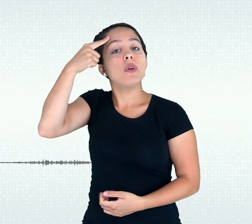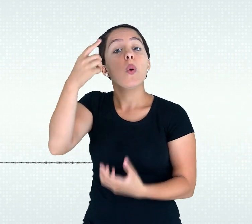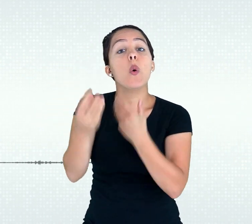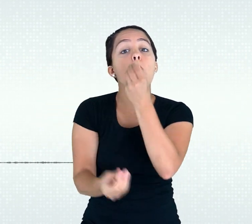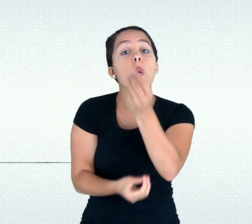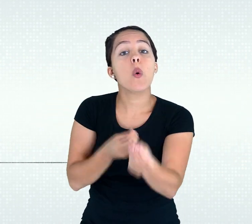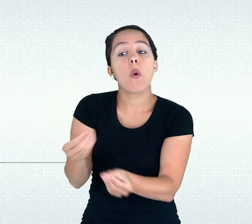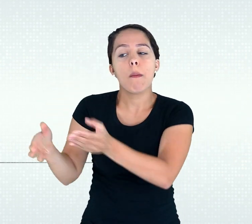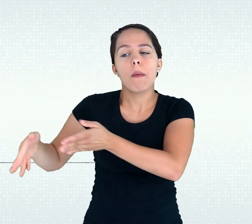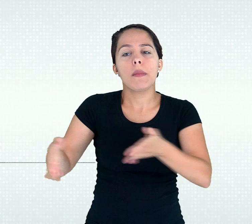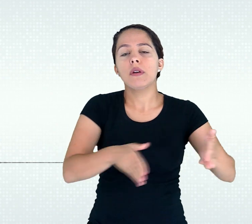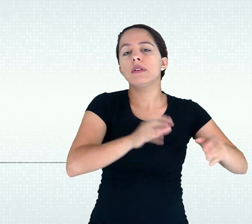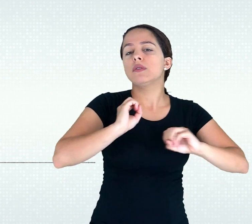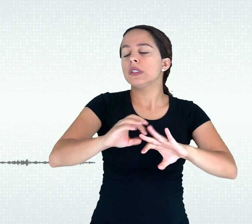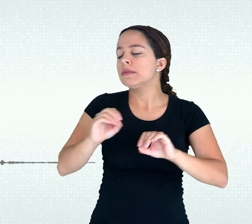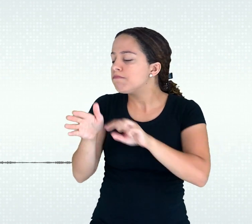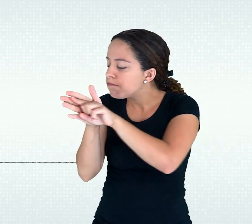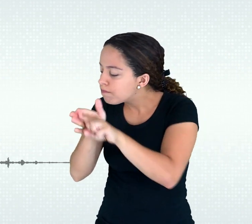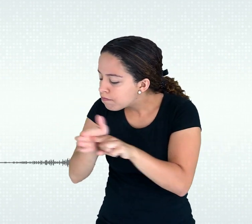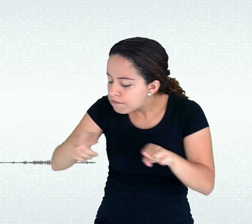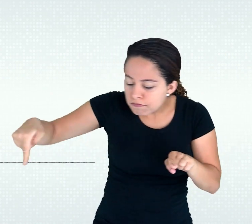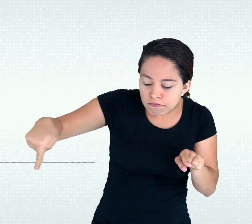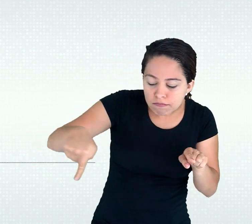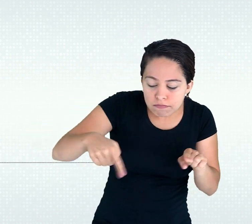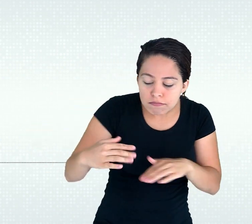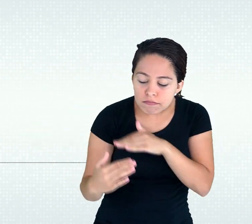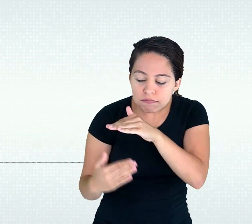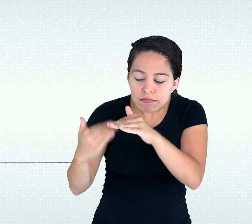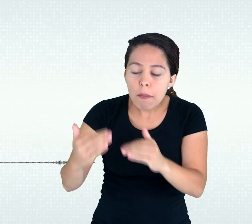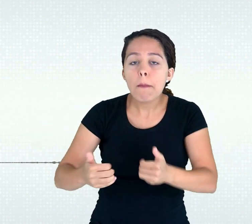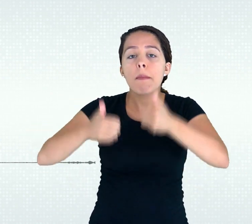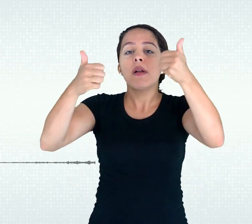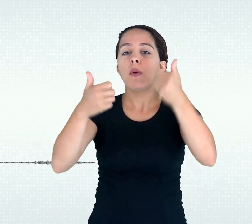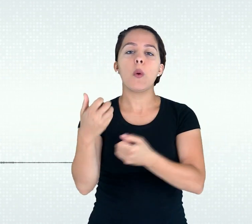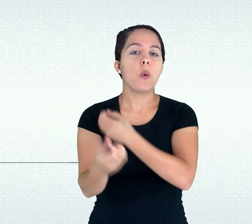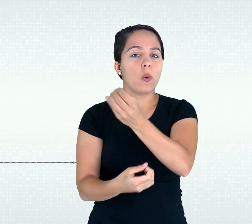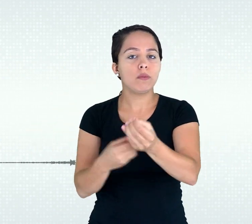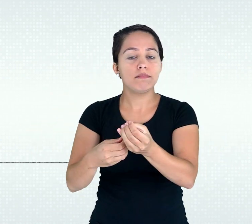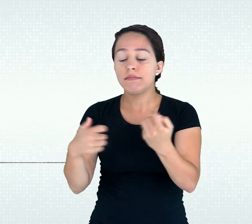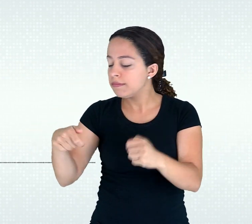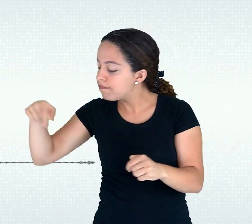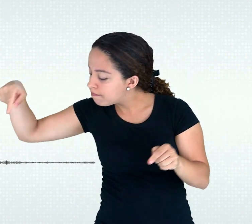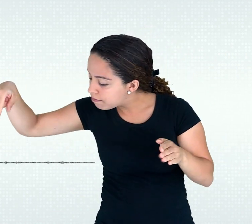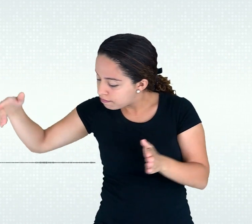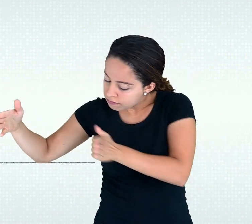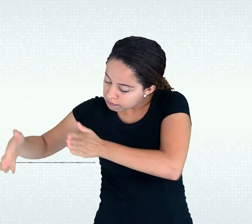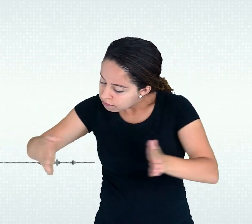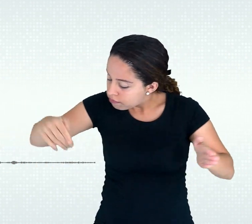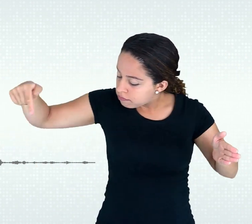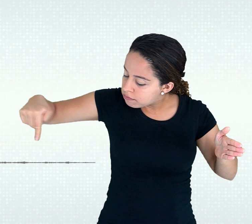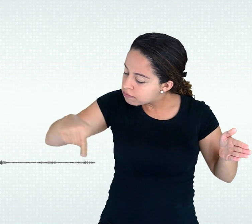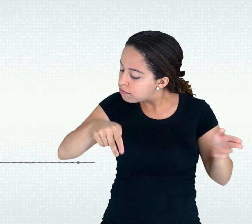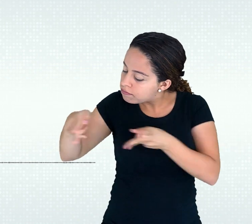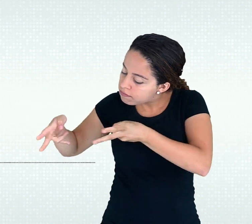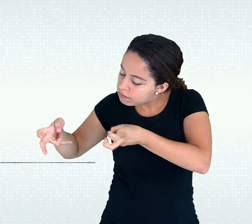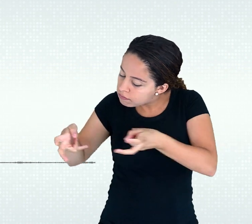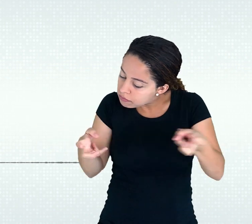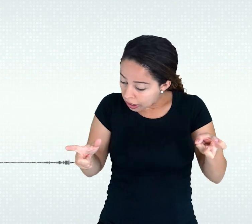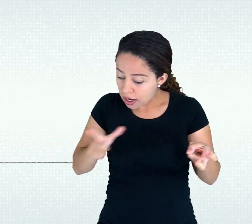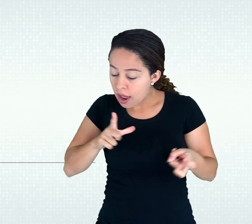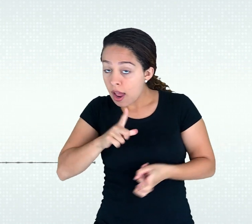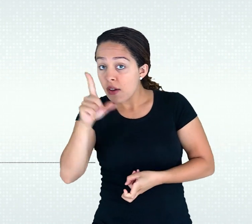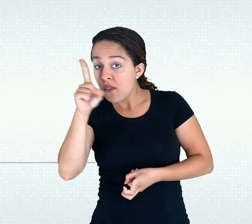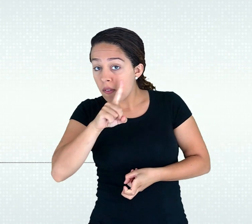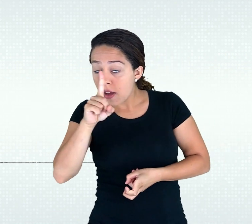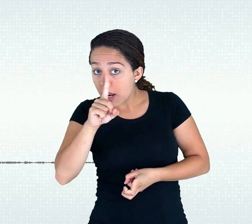entender melhor o processo educativo identificando suas falhas e potencialidades